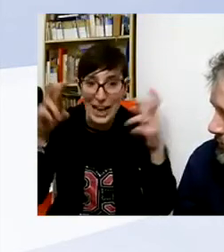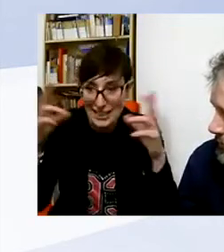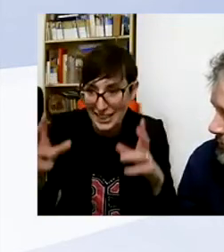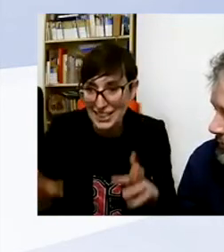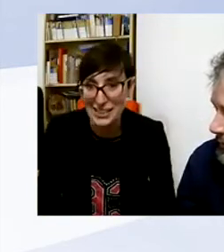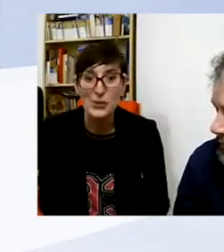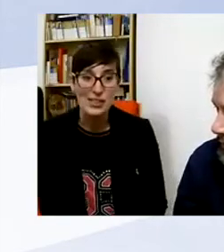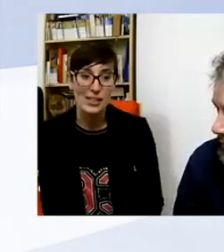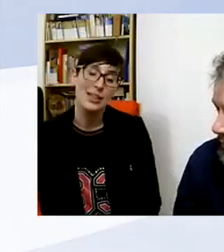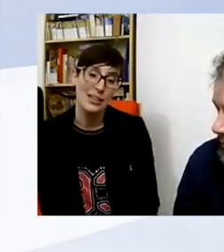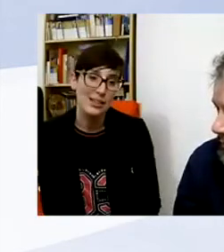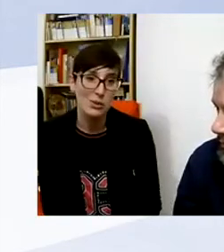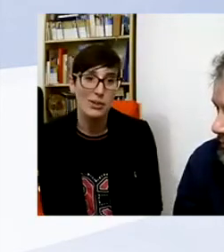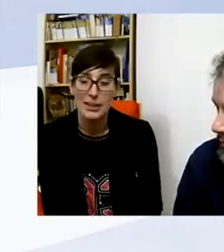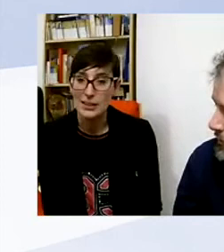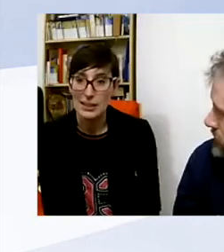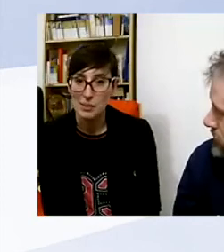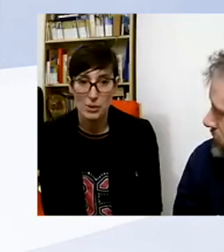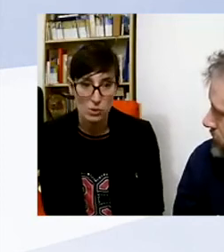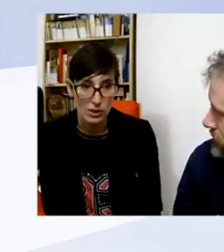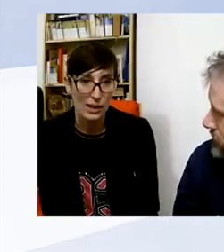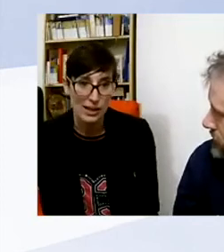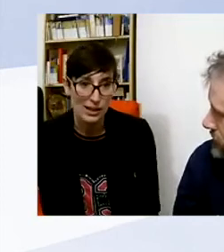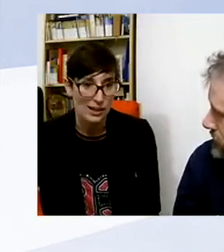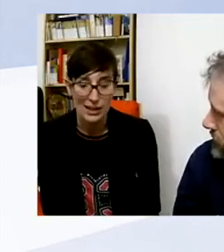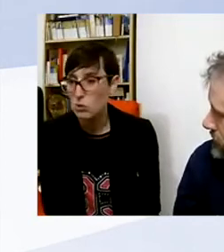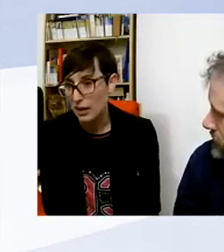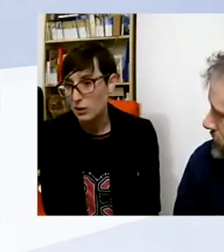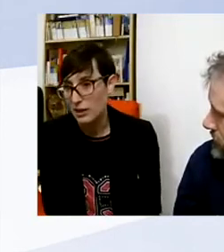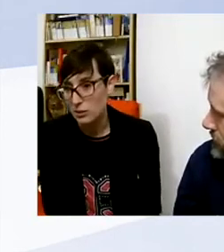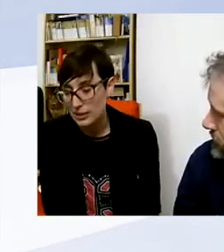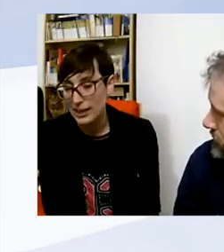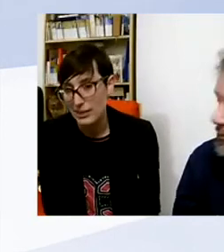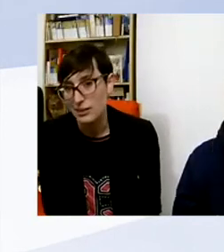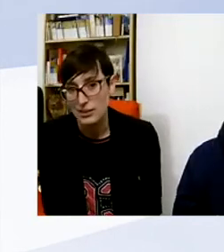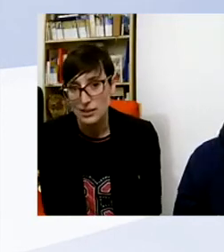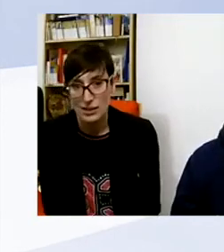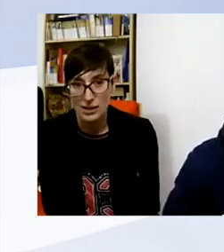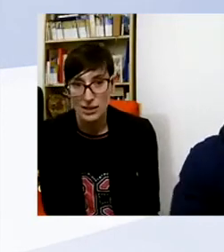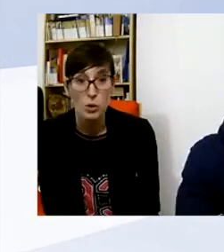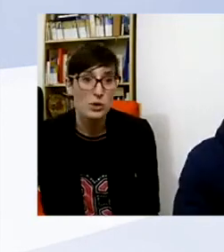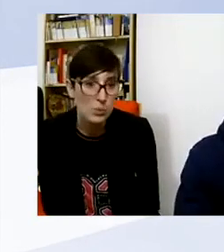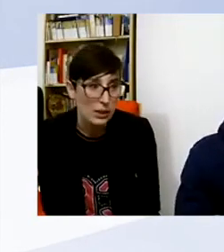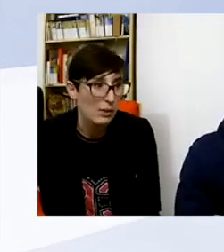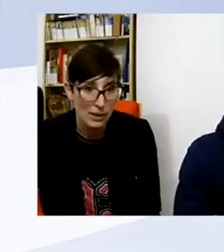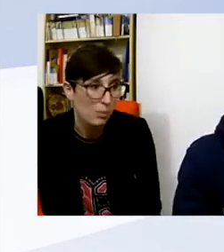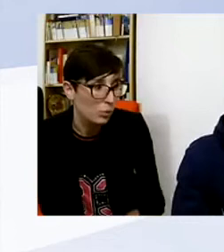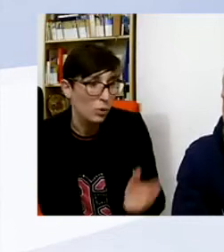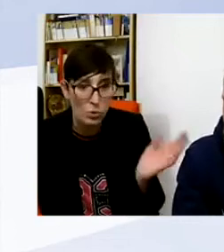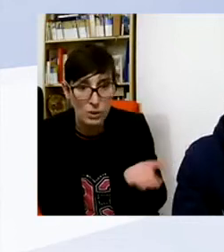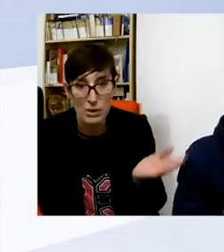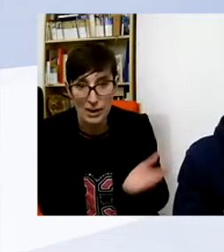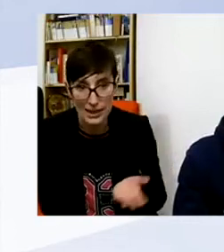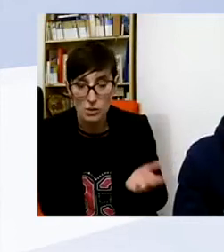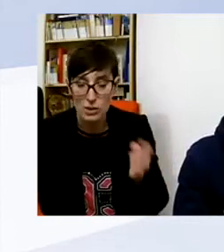loro grazie, diciamo così, sono veramente delle persone che hanno un sacco da raccontare. E molto disponibili, perché appunto